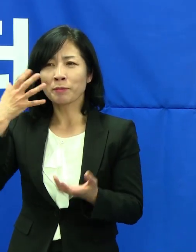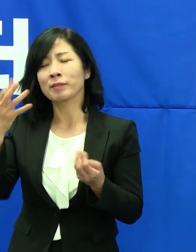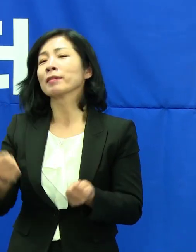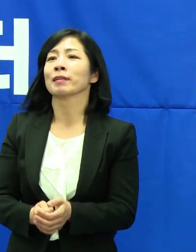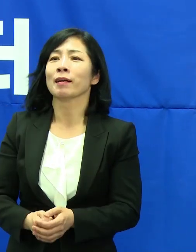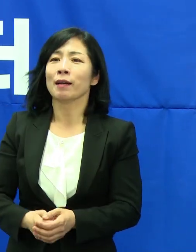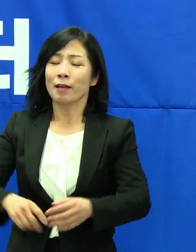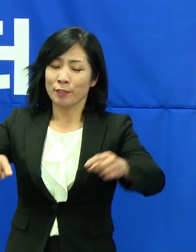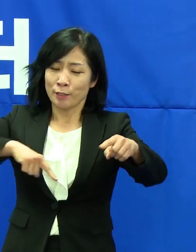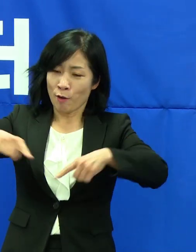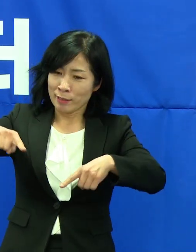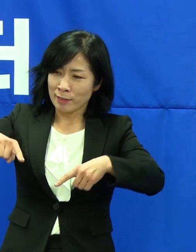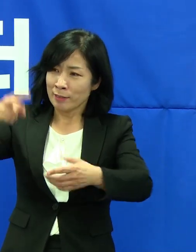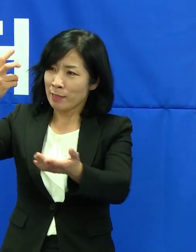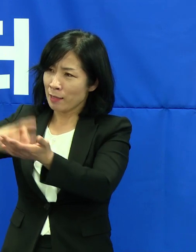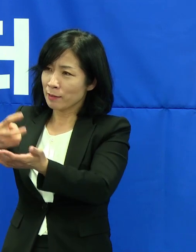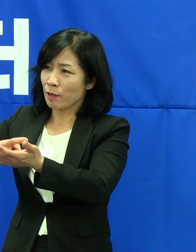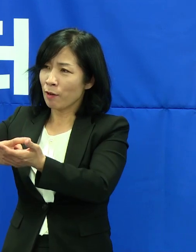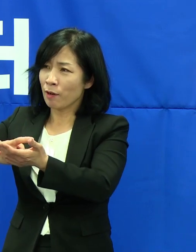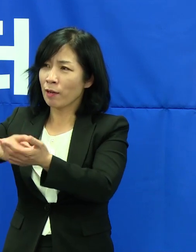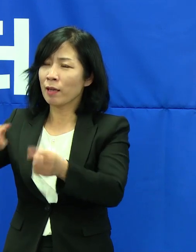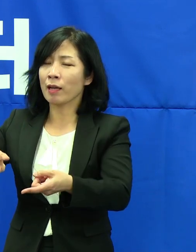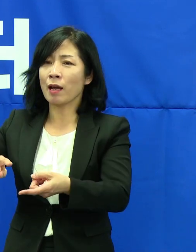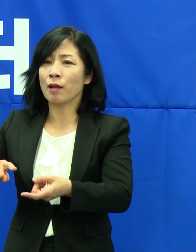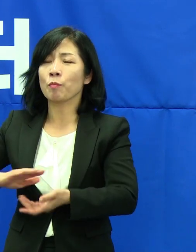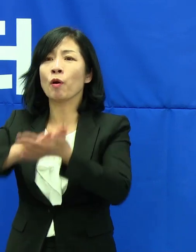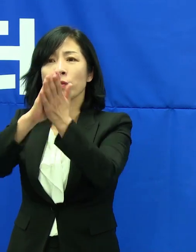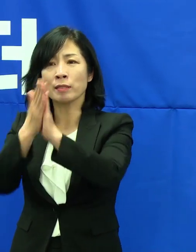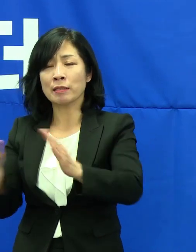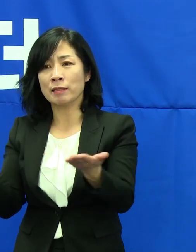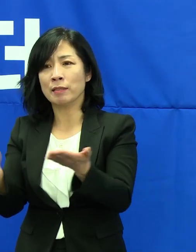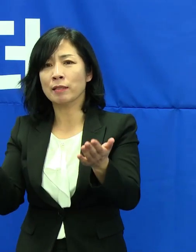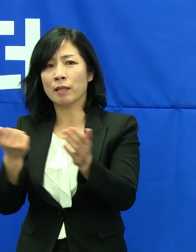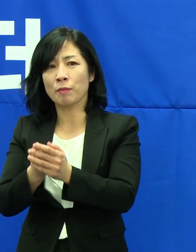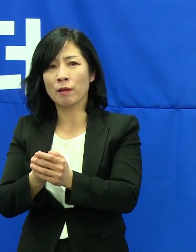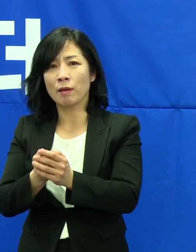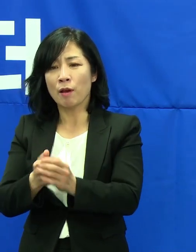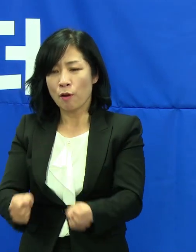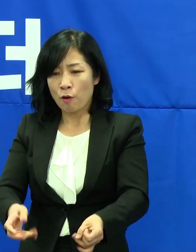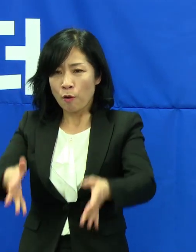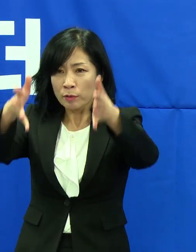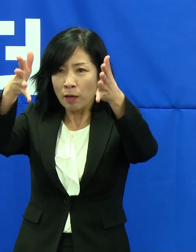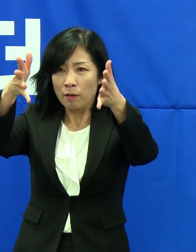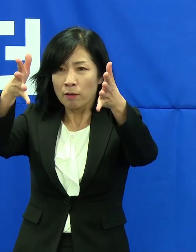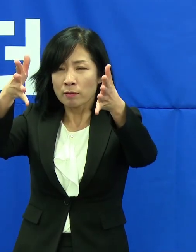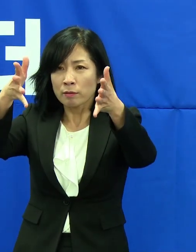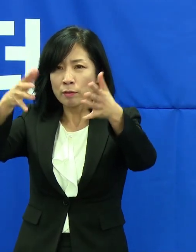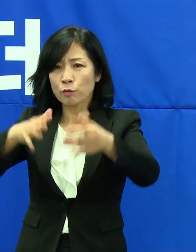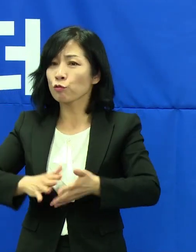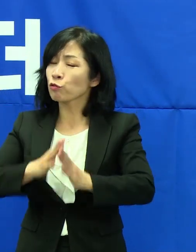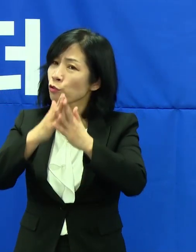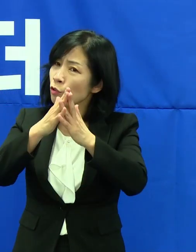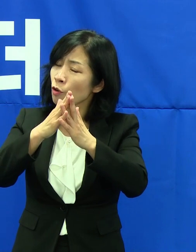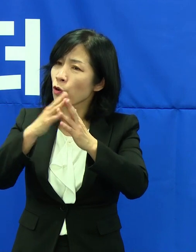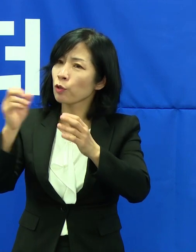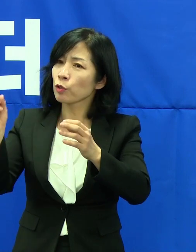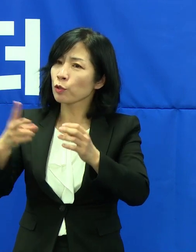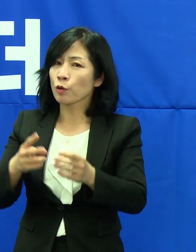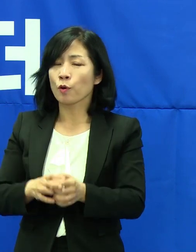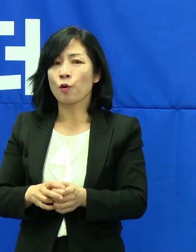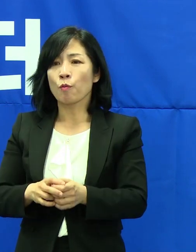정치나 행정이나 사회를 바꾸는 일인데 번듯한 건물 하나 짓는다고 또 규모 있는 사업